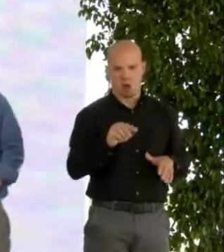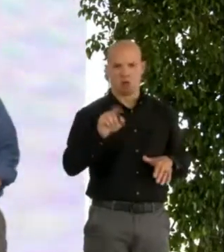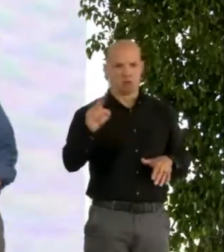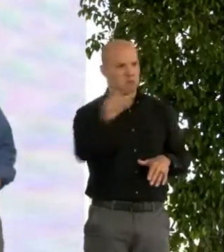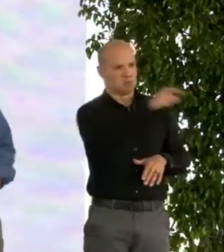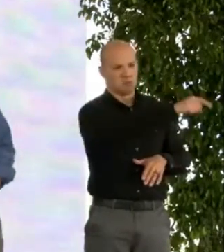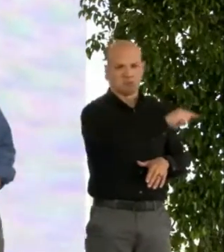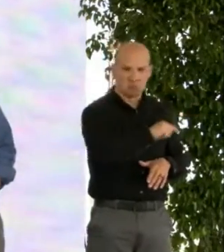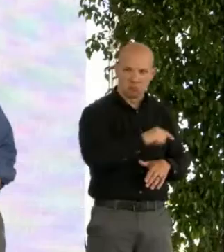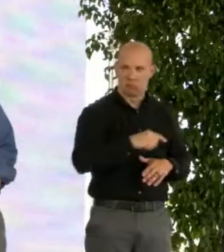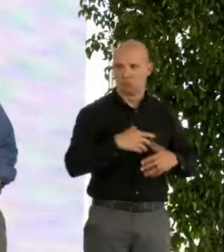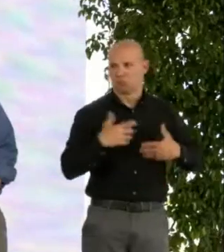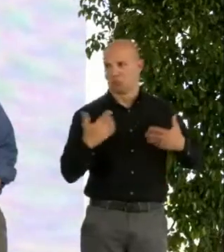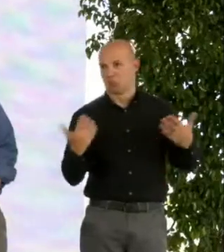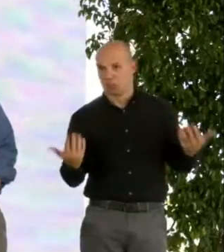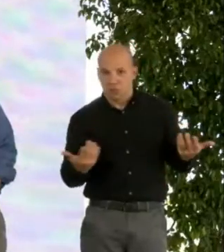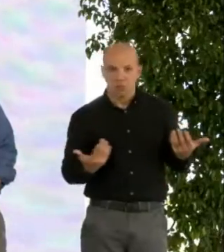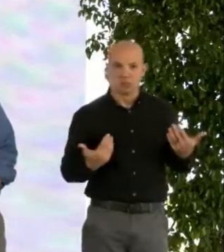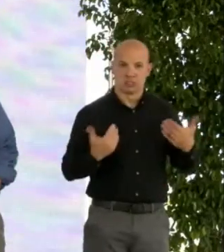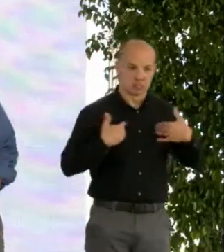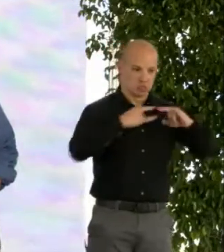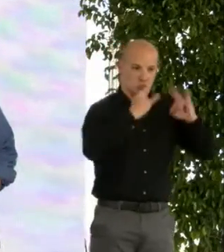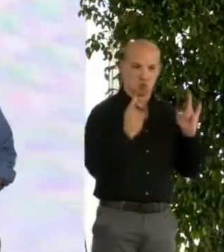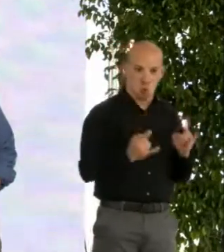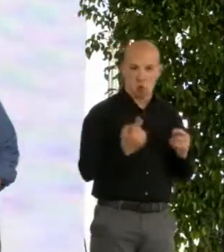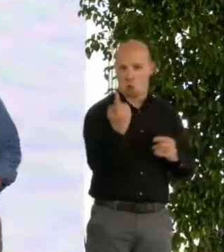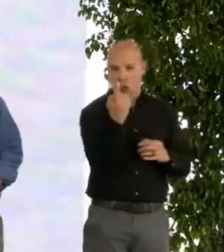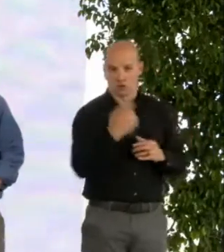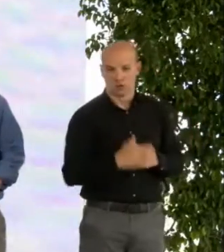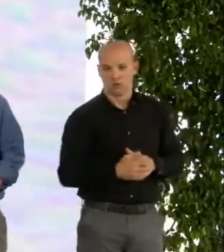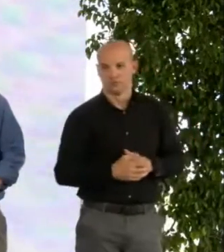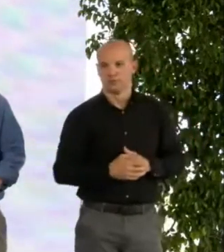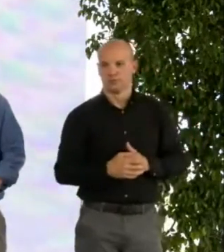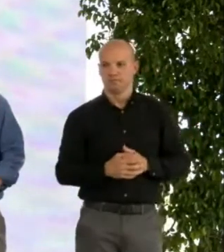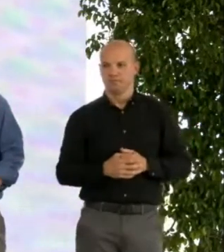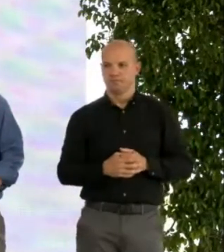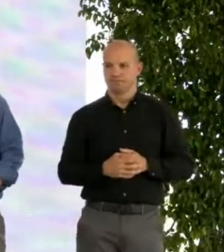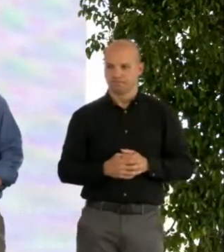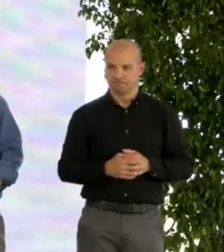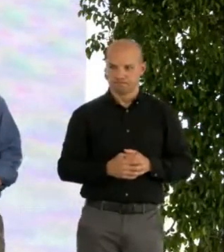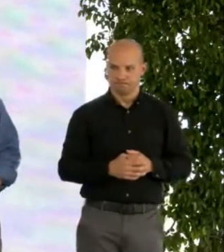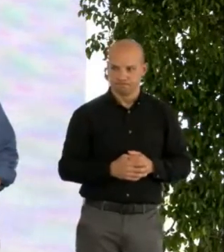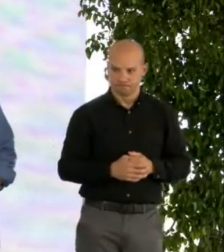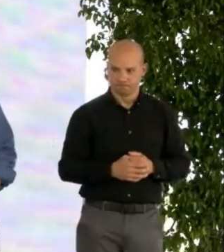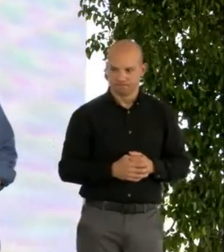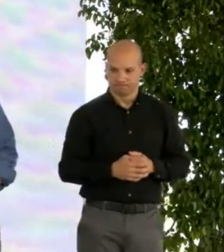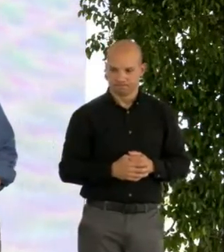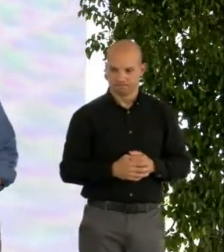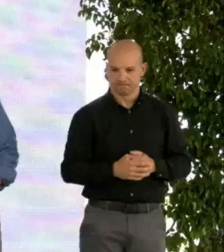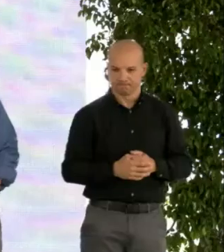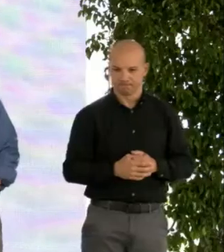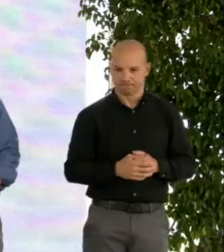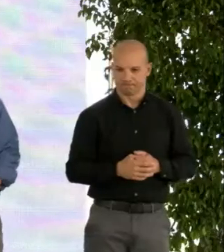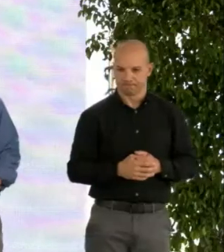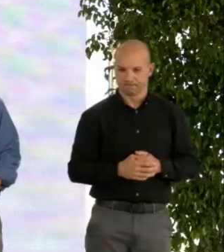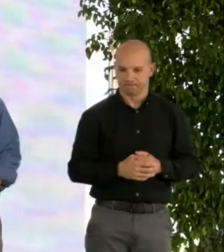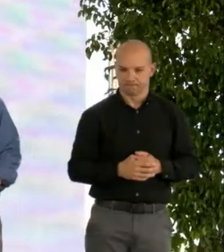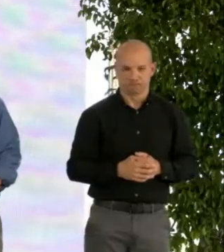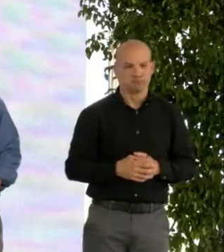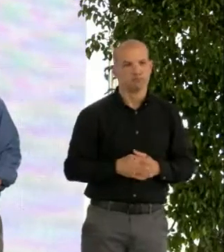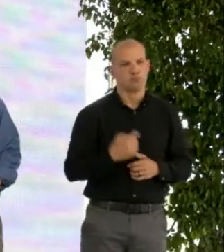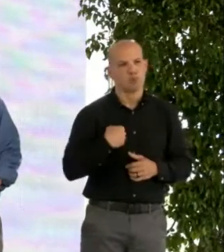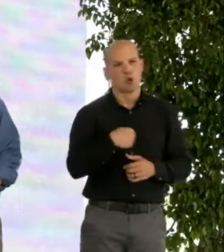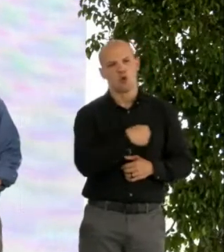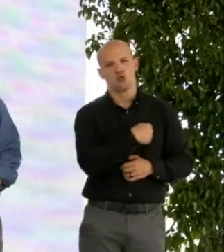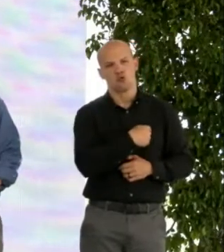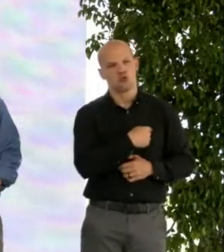de kioscos o...? Sí, o definitivamente. La idea de otro de los... Nosotros pues creemos en valores, ¿no? El valor de dar